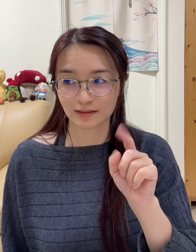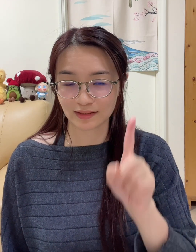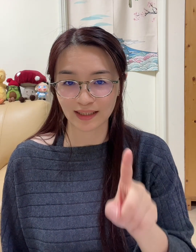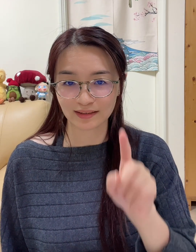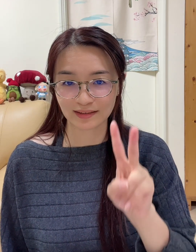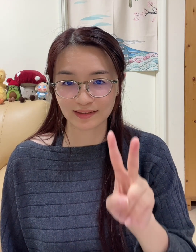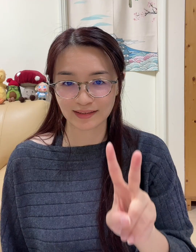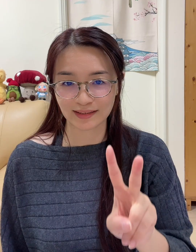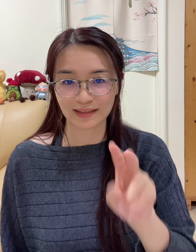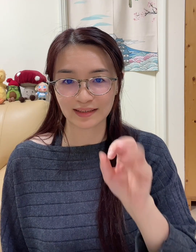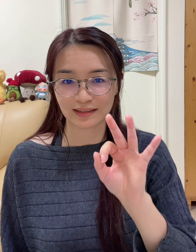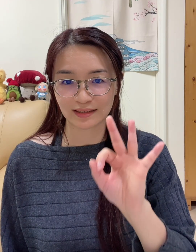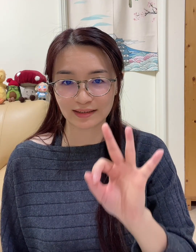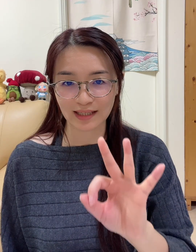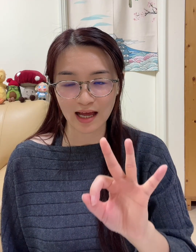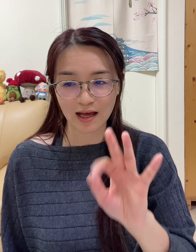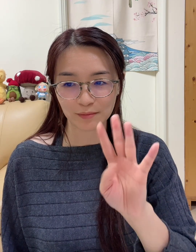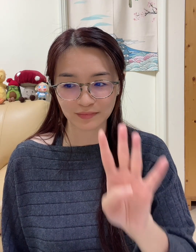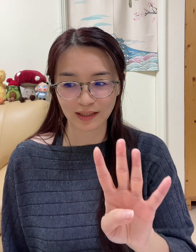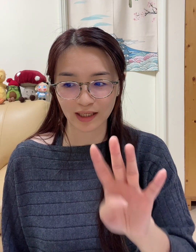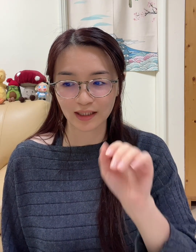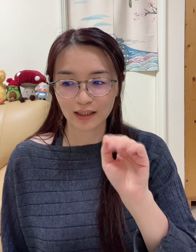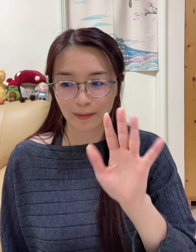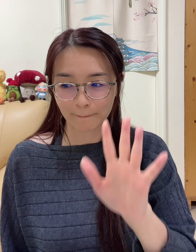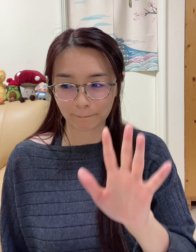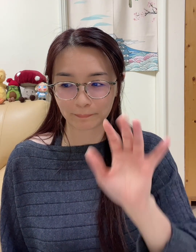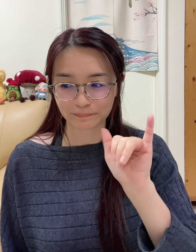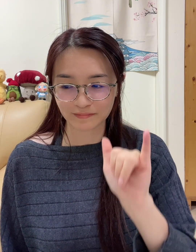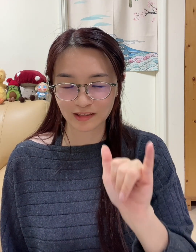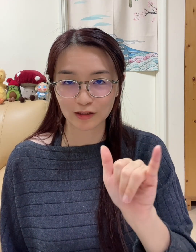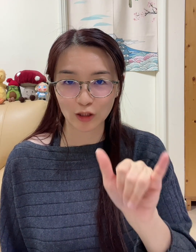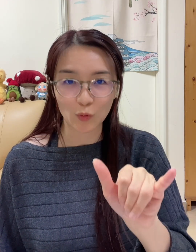1 2 3 4 5 6